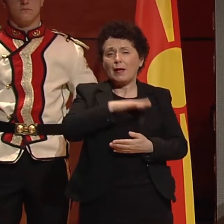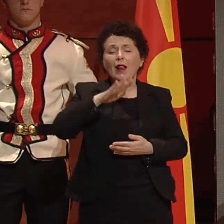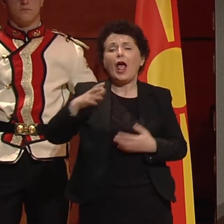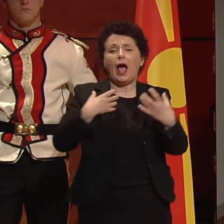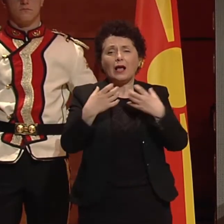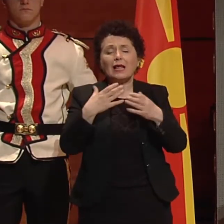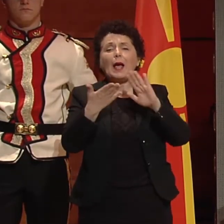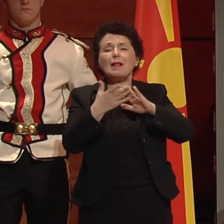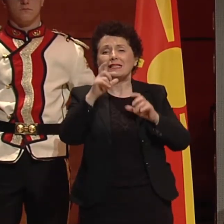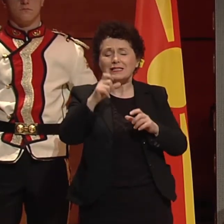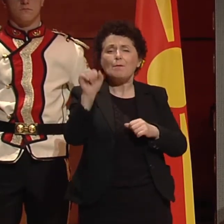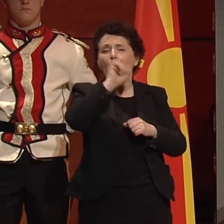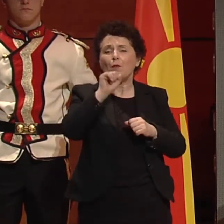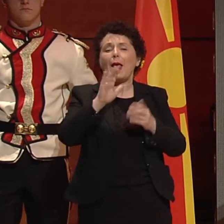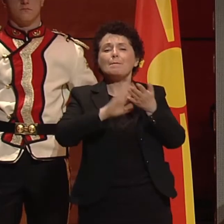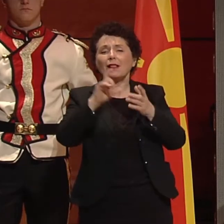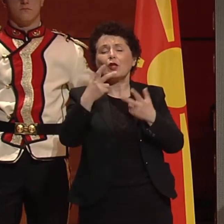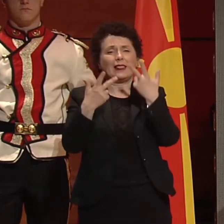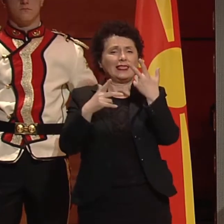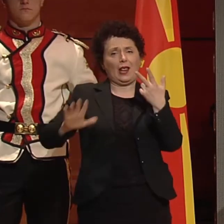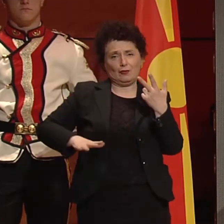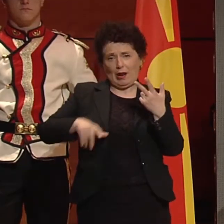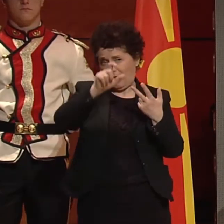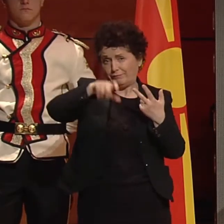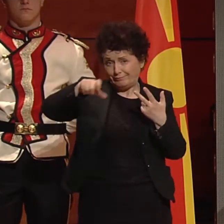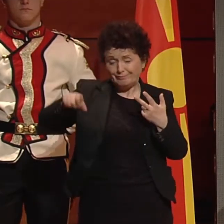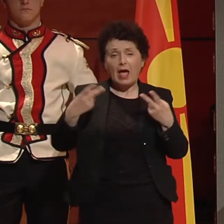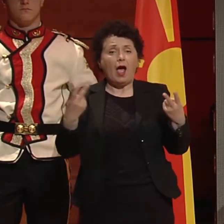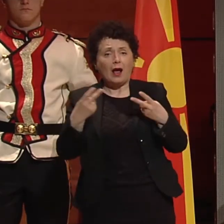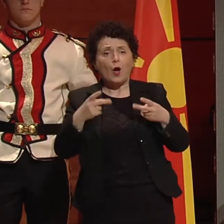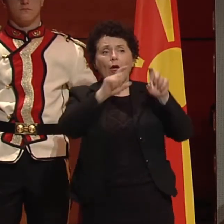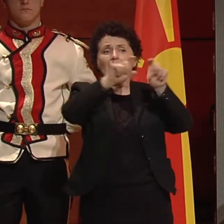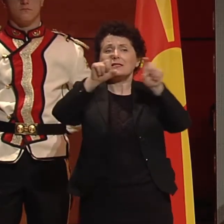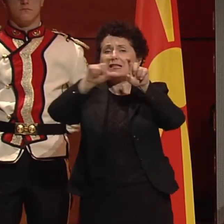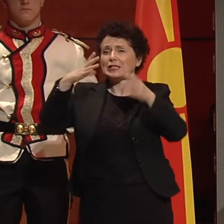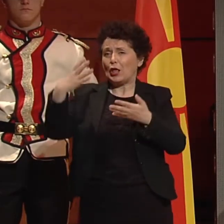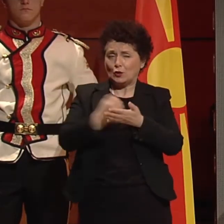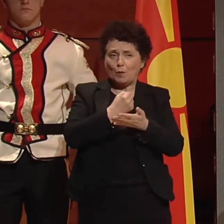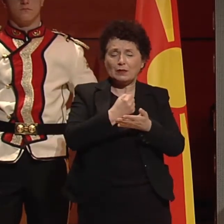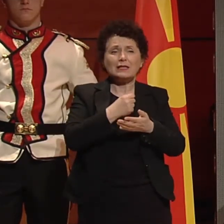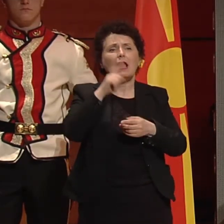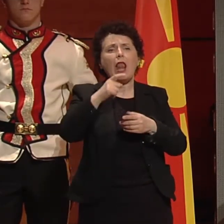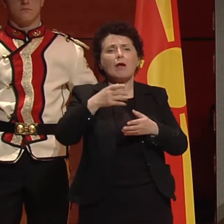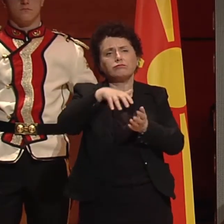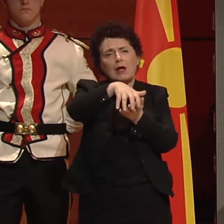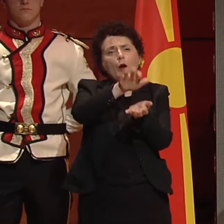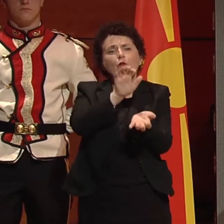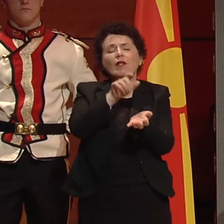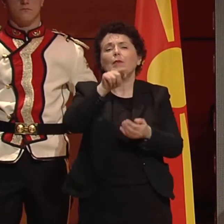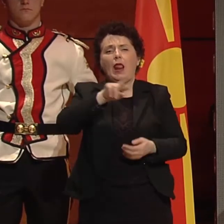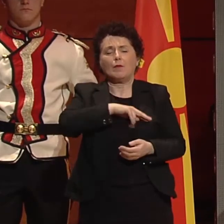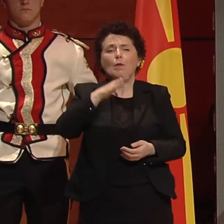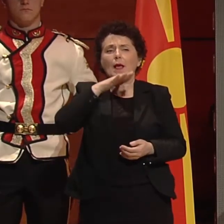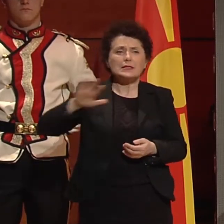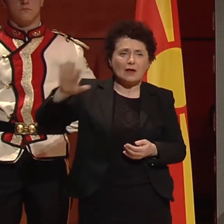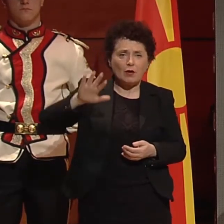Стојанова, Милка Ефтимова и Стојна Вангеловска, како и институциите добитници на повелби на Република Северна